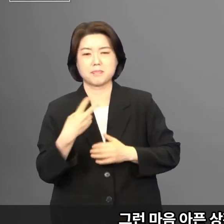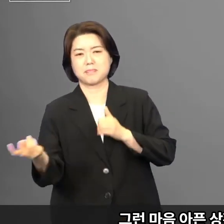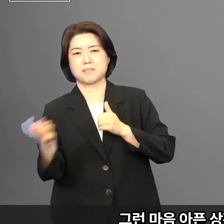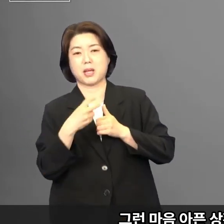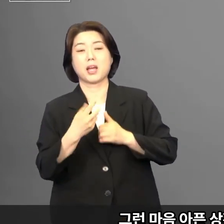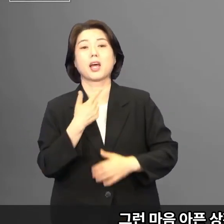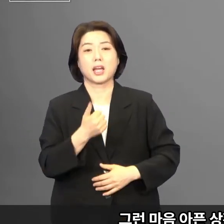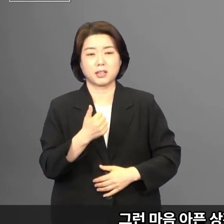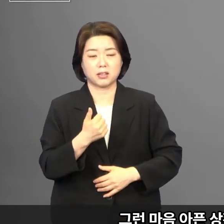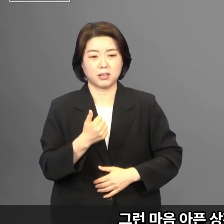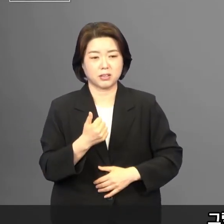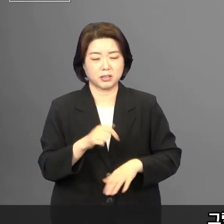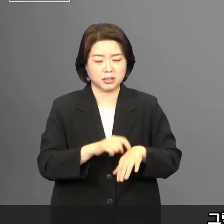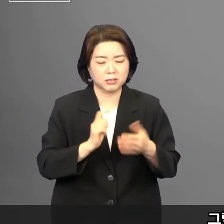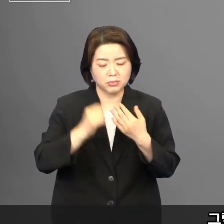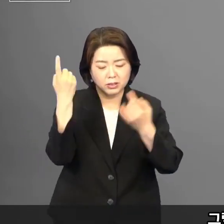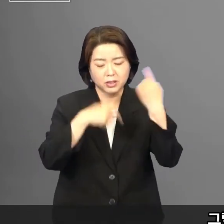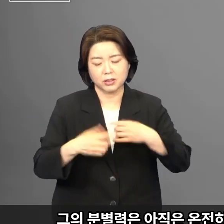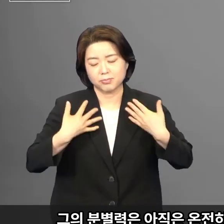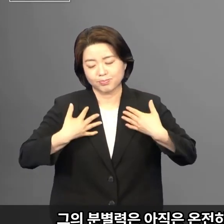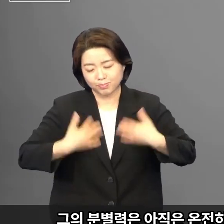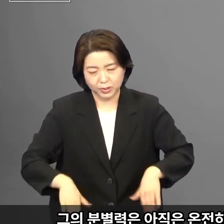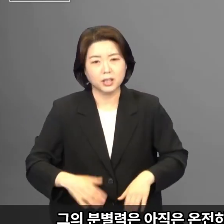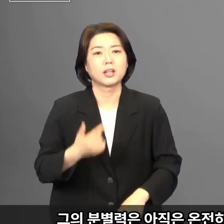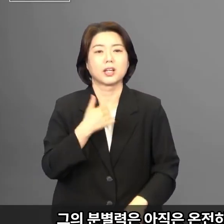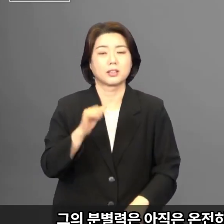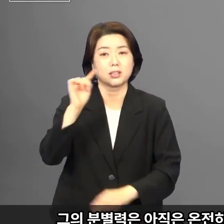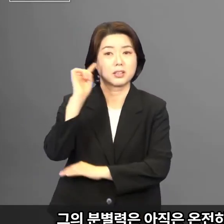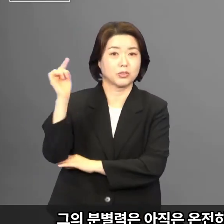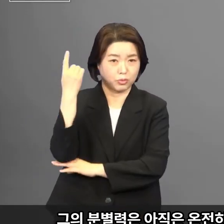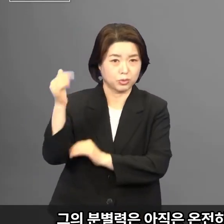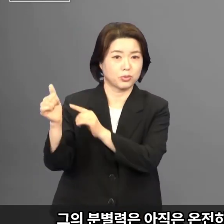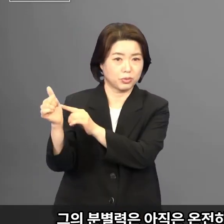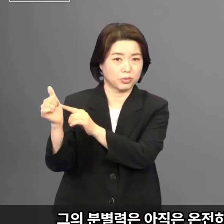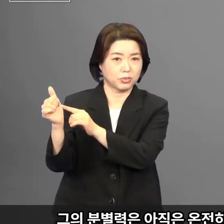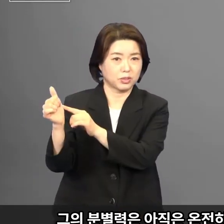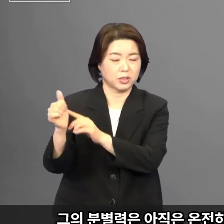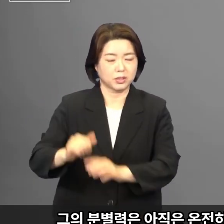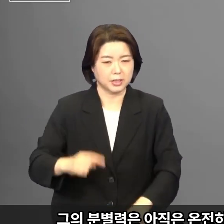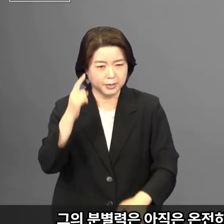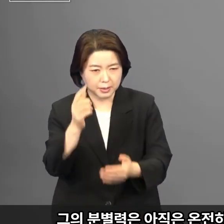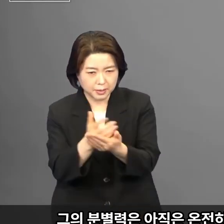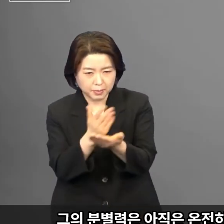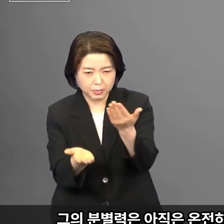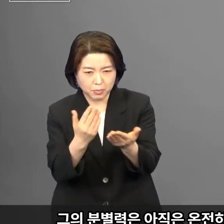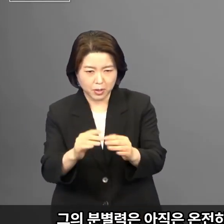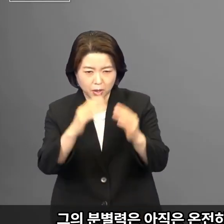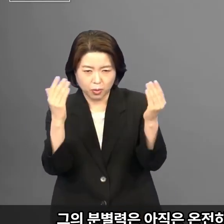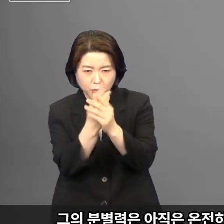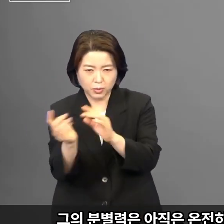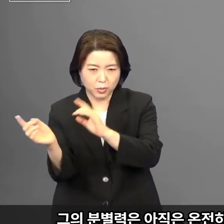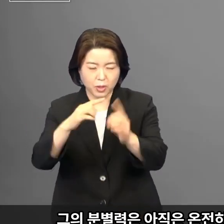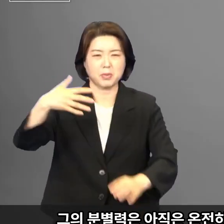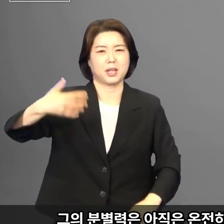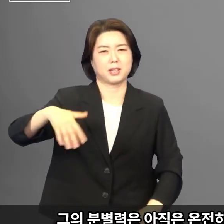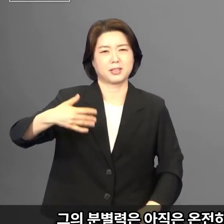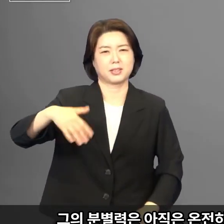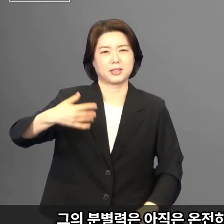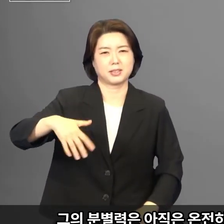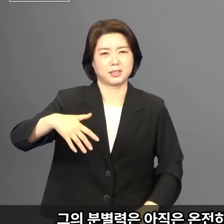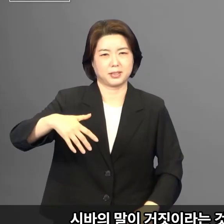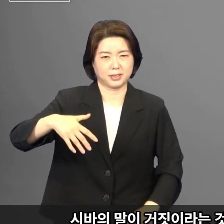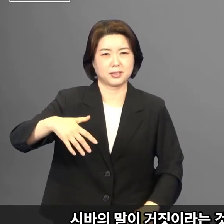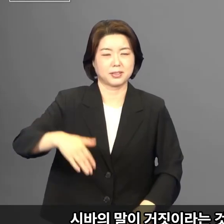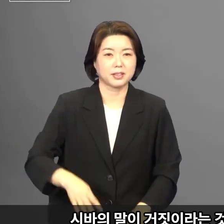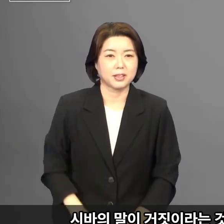상황 속에서 지쳐 있습니다. 그렇다 보니 그의 분별력은 아직은 온전히 회복되지 않은 상황이었기